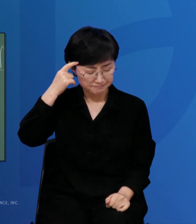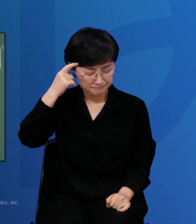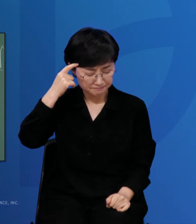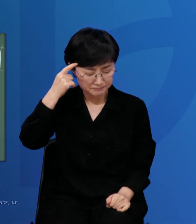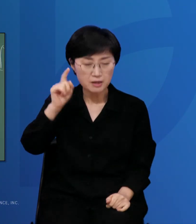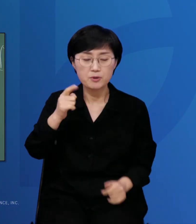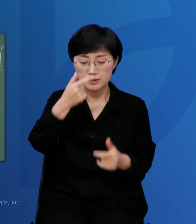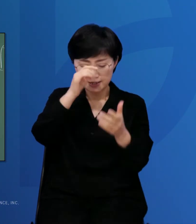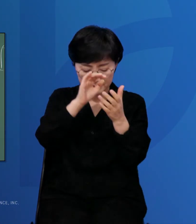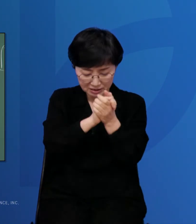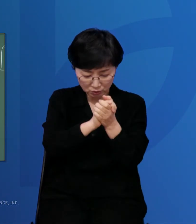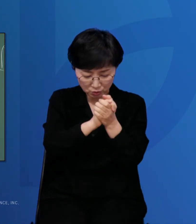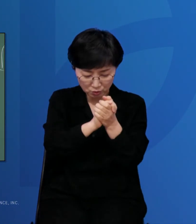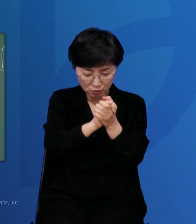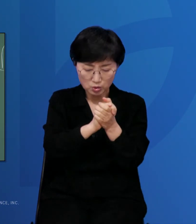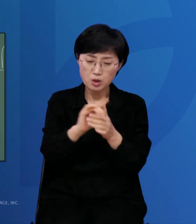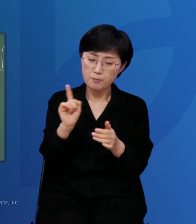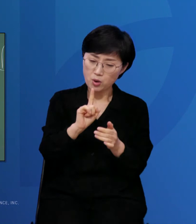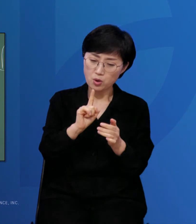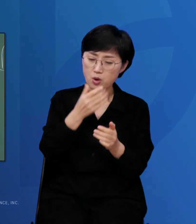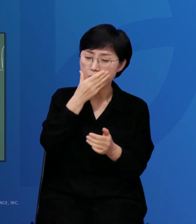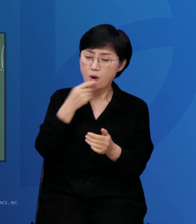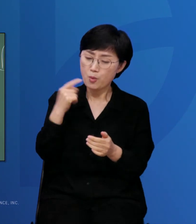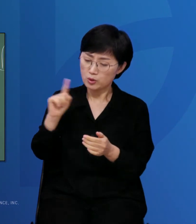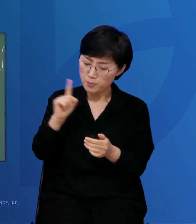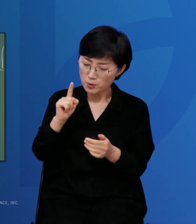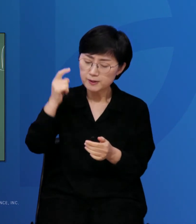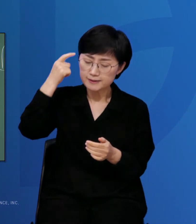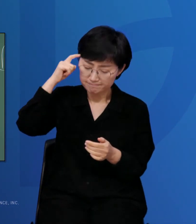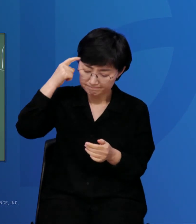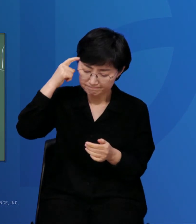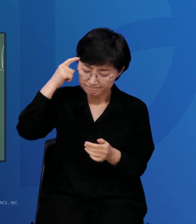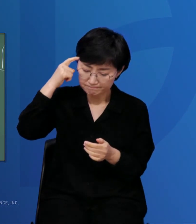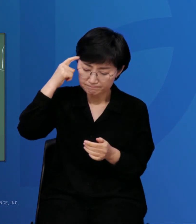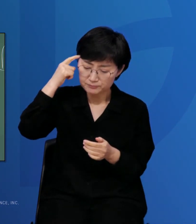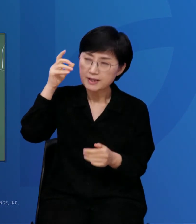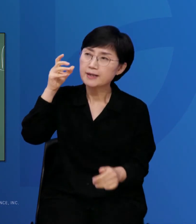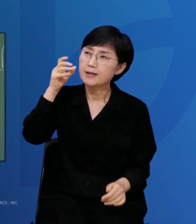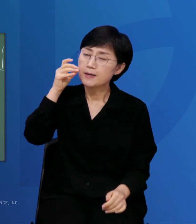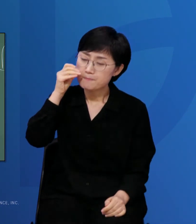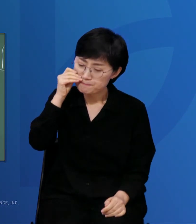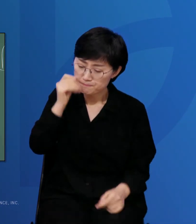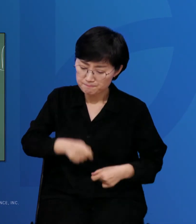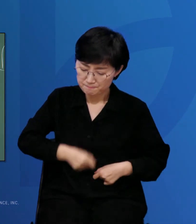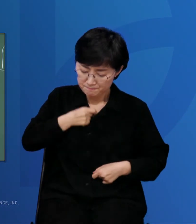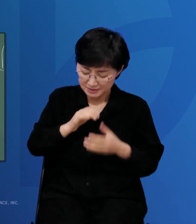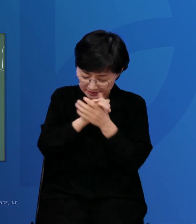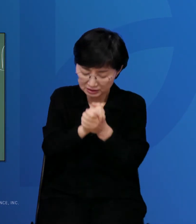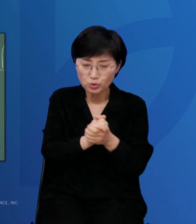这个是祷告。 이게 복음입니다. 这个是福音。 여러분 복음 진짜 알고 기도한다면 끝입니다.